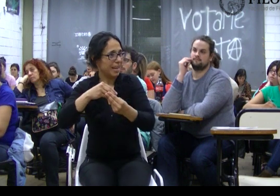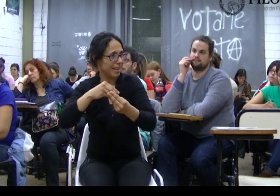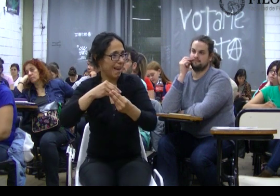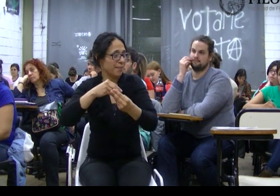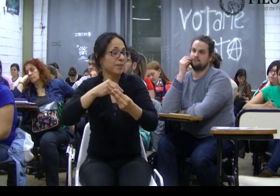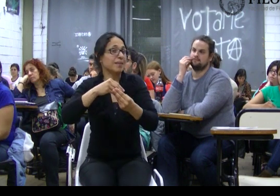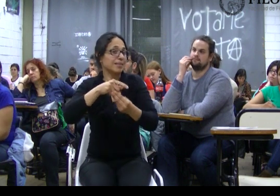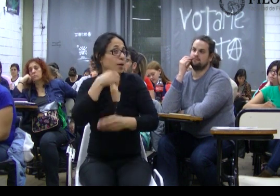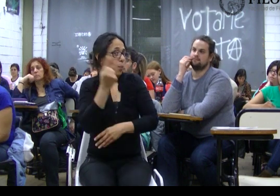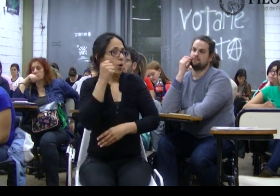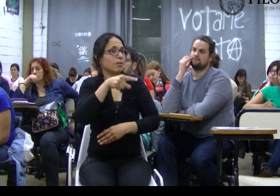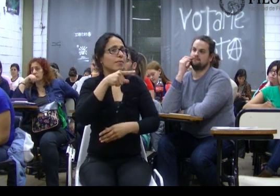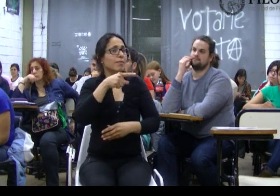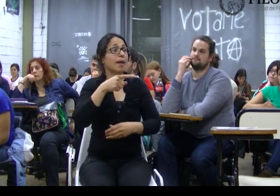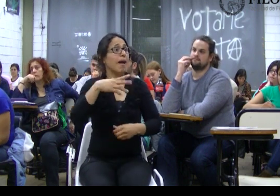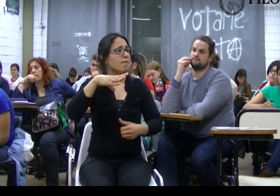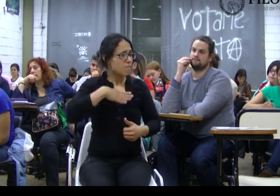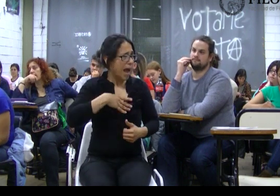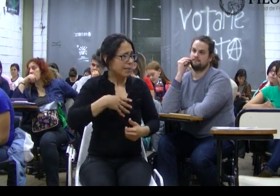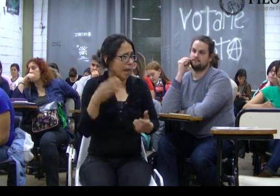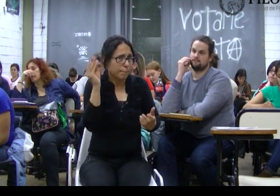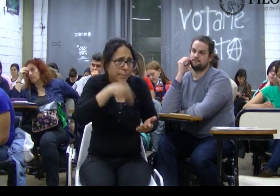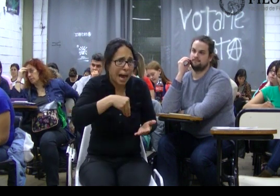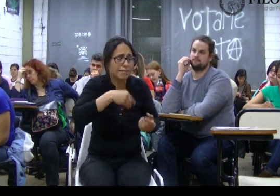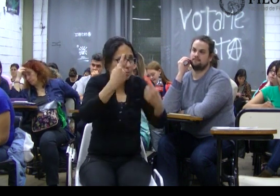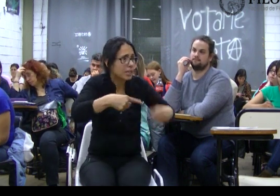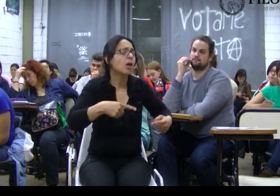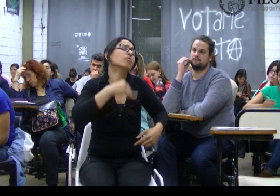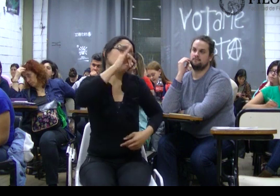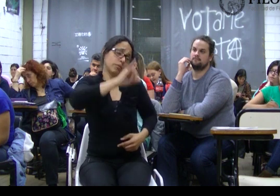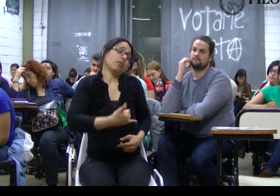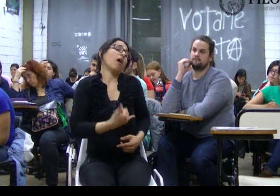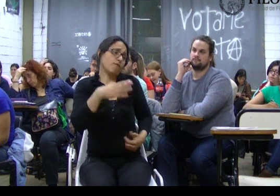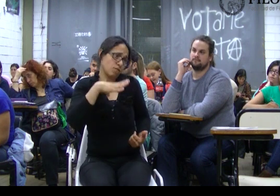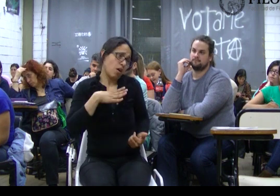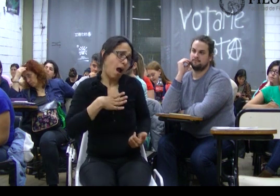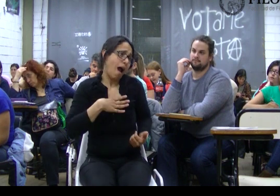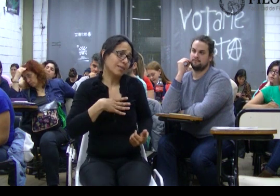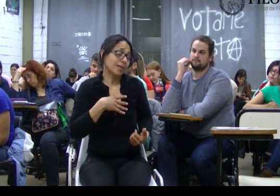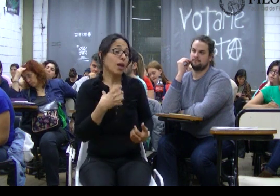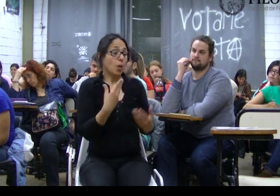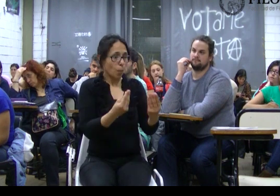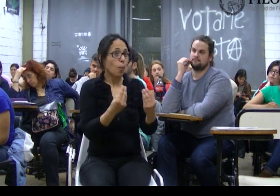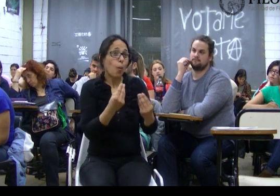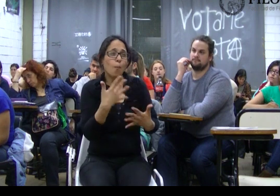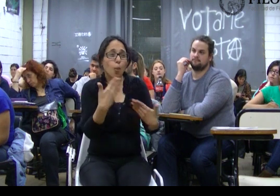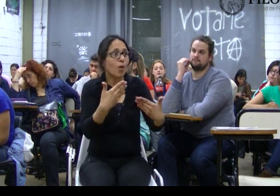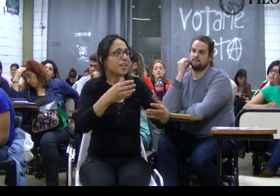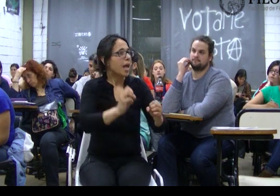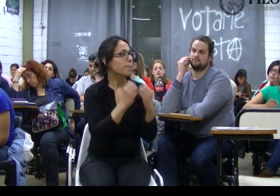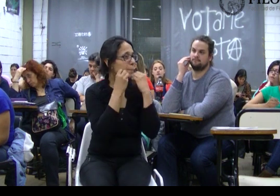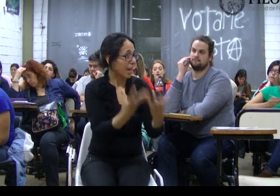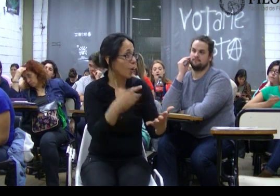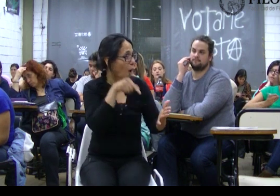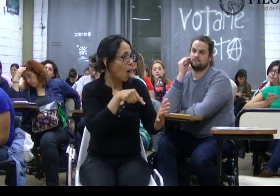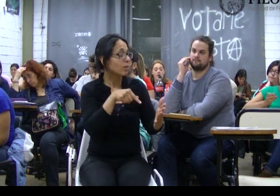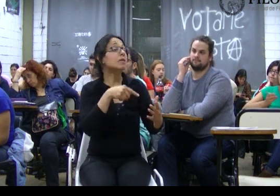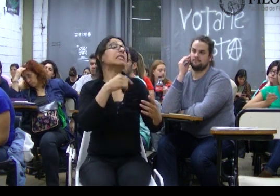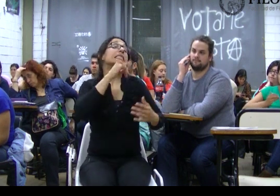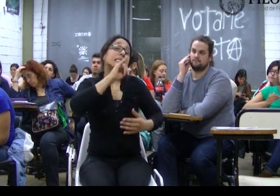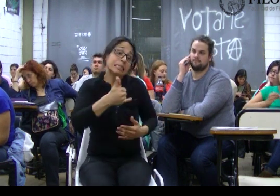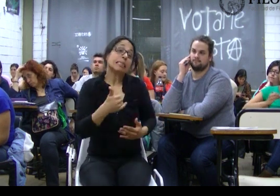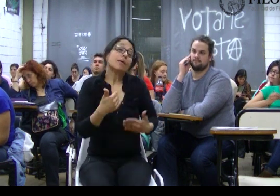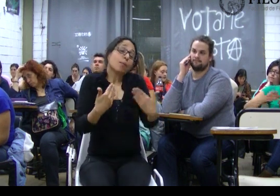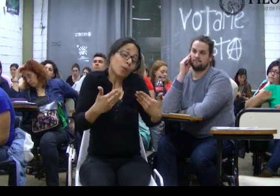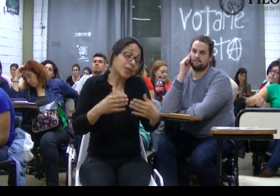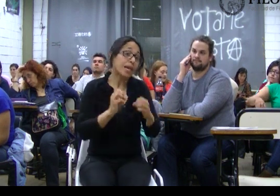¿Faltan más materiales? Sí, faltan más materiales. ¿Podrían ser mejores los materiales que tenemos? Podrían ser muchísimo mejores los materiales que tenemos. Pero recién